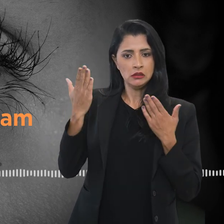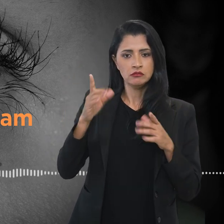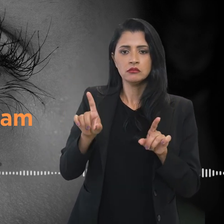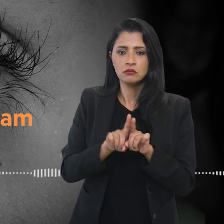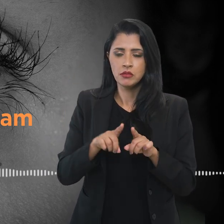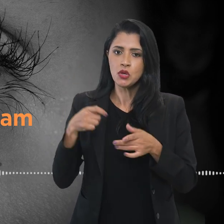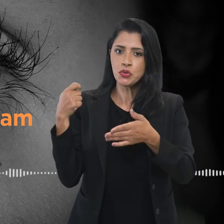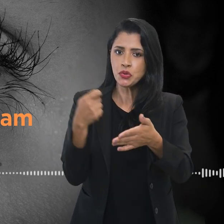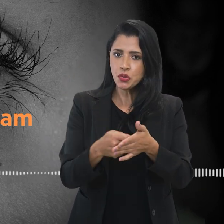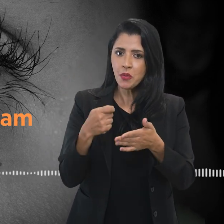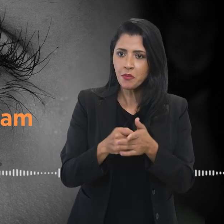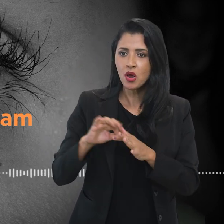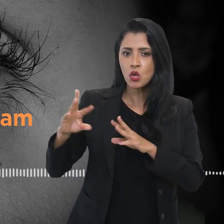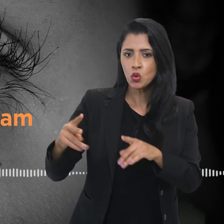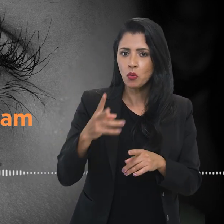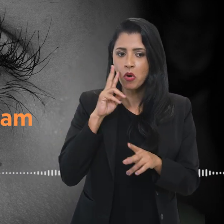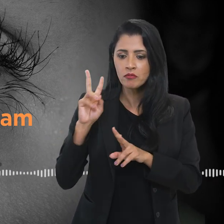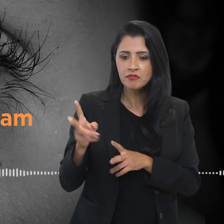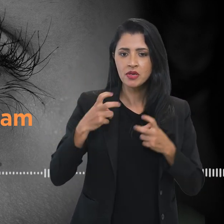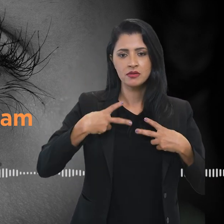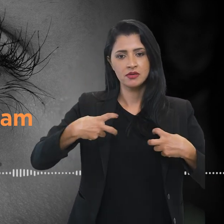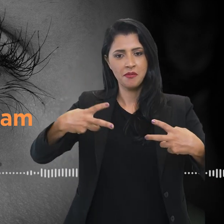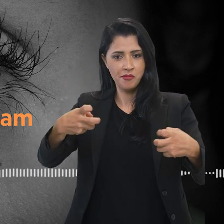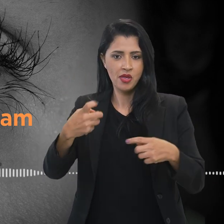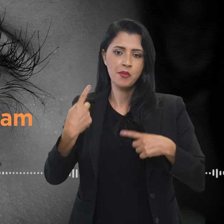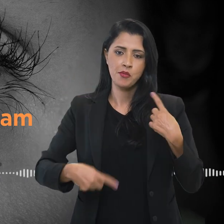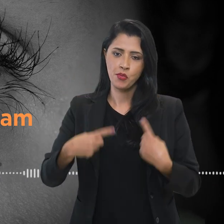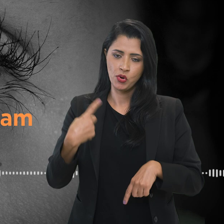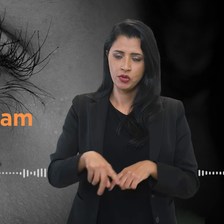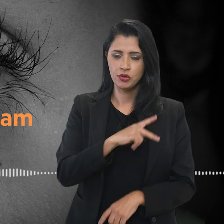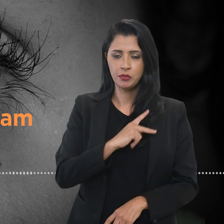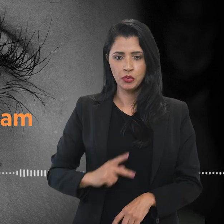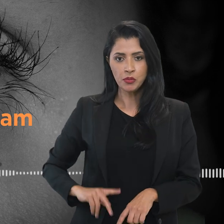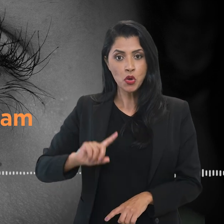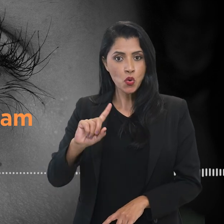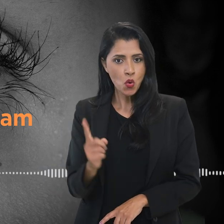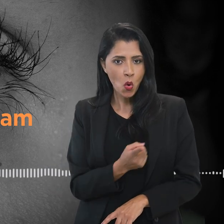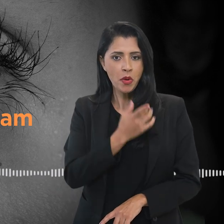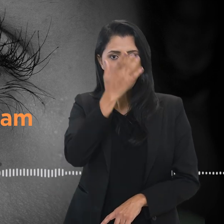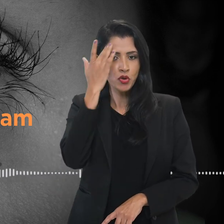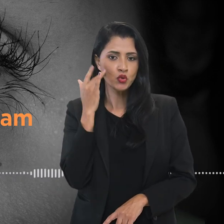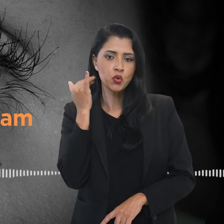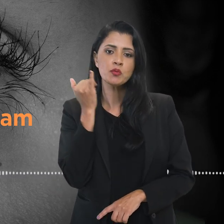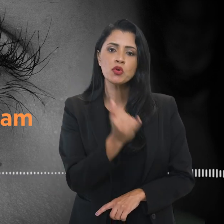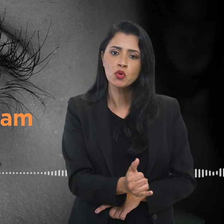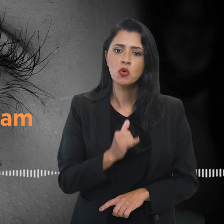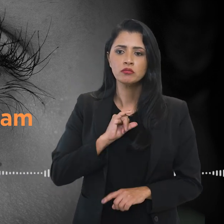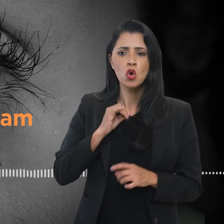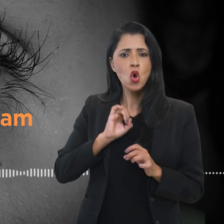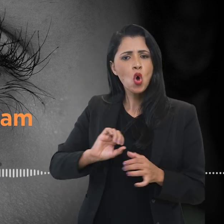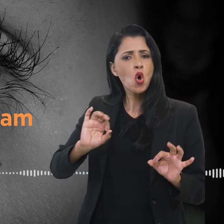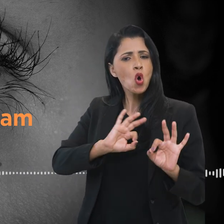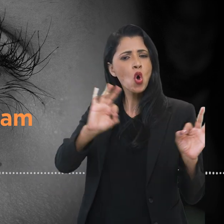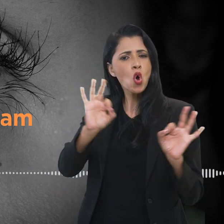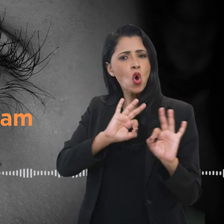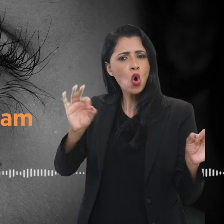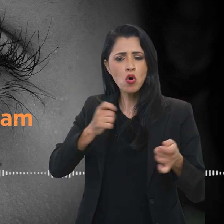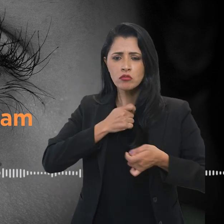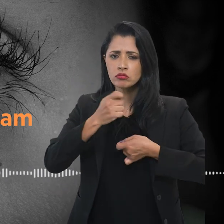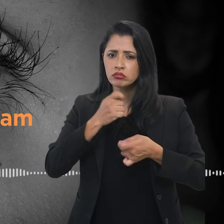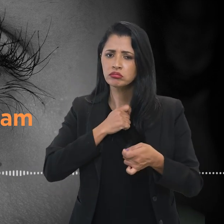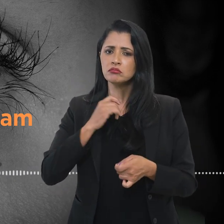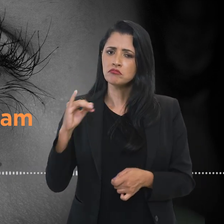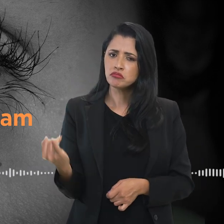a luta por visibilidade e políticas públicas. Em uma das mensagens, o ouvinte disse: excelente matéria, relevante